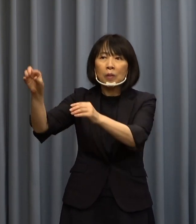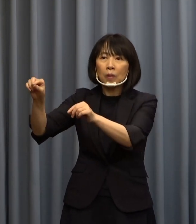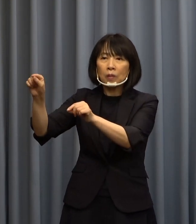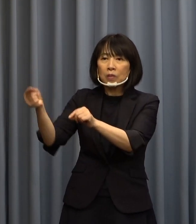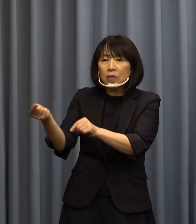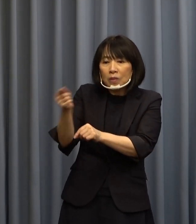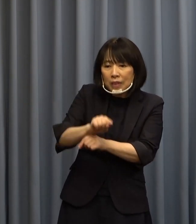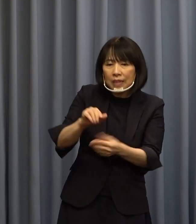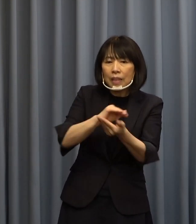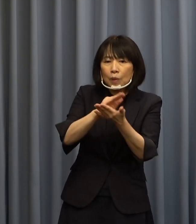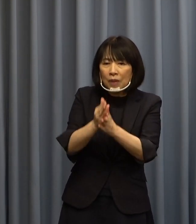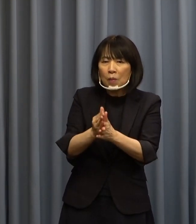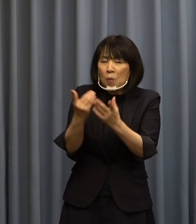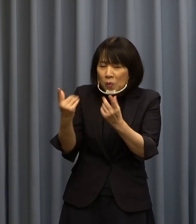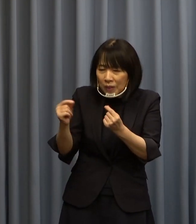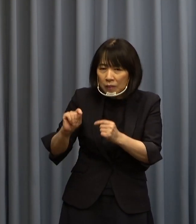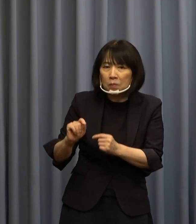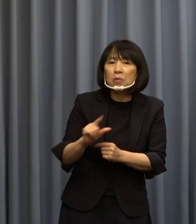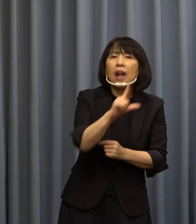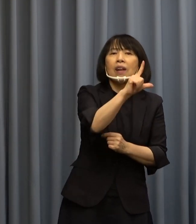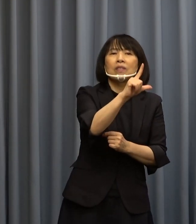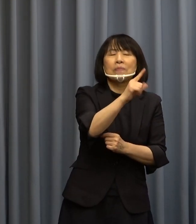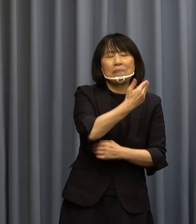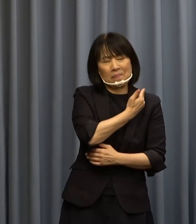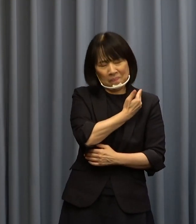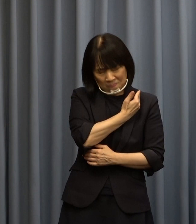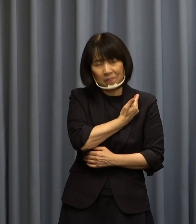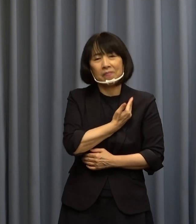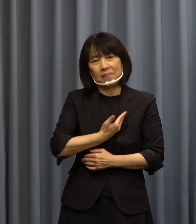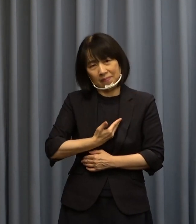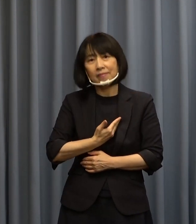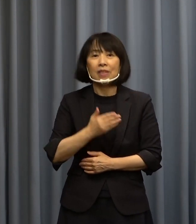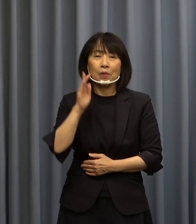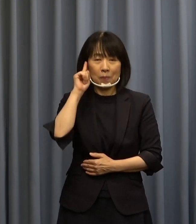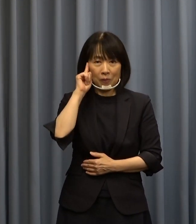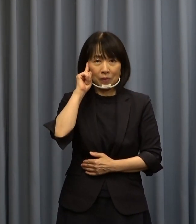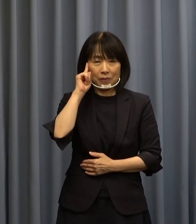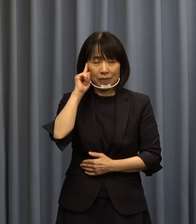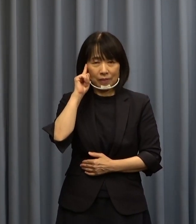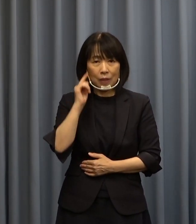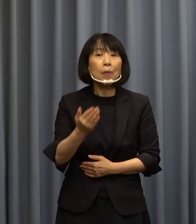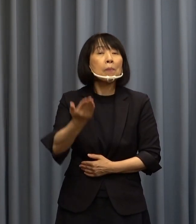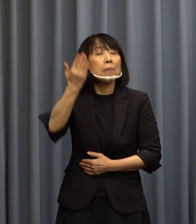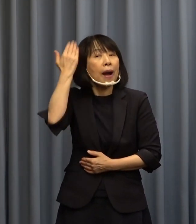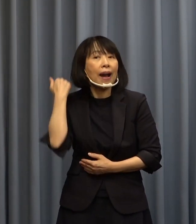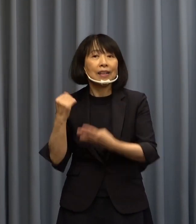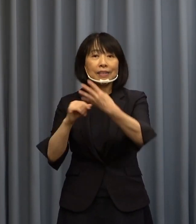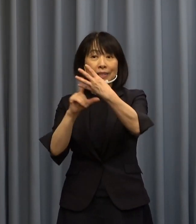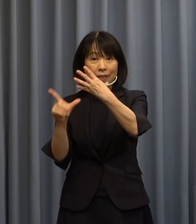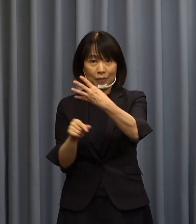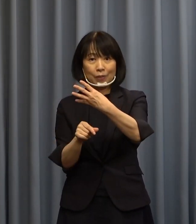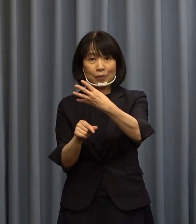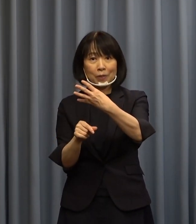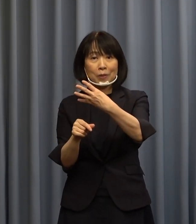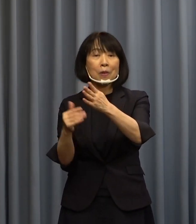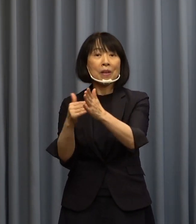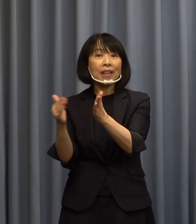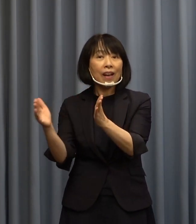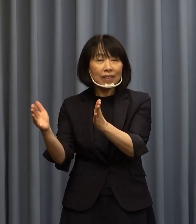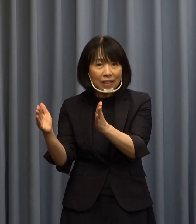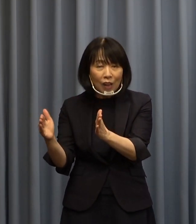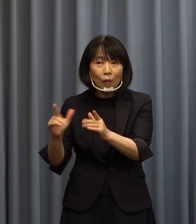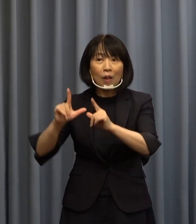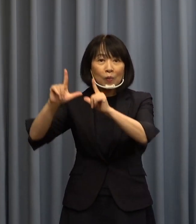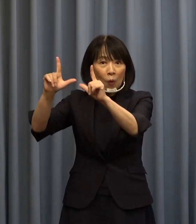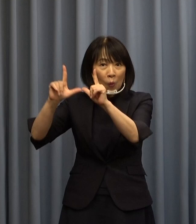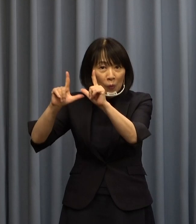は残念ながらこれ宿命的にあります。ただ4月頃まではだいたい埼玉県は東京